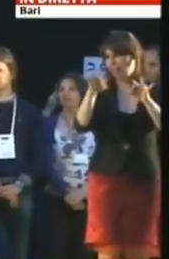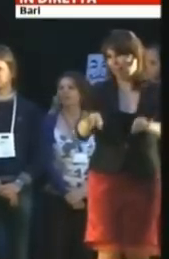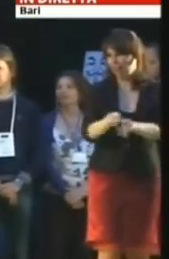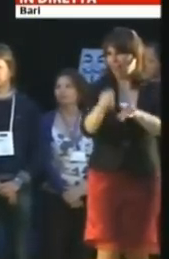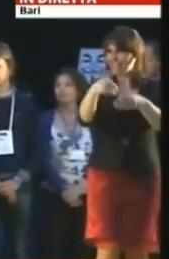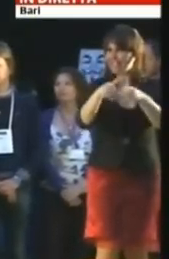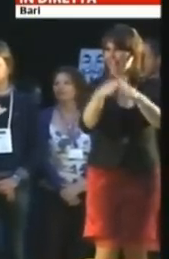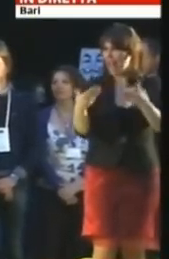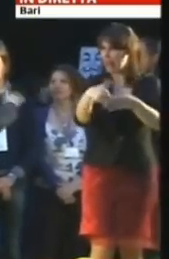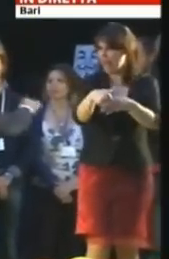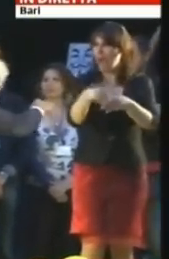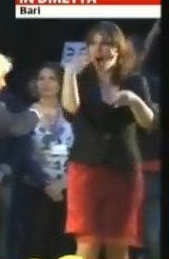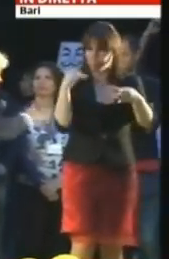là,